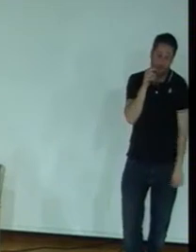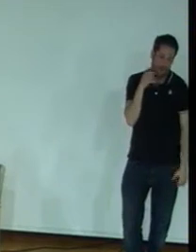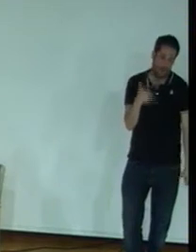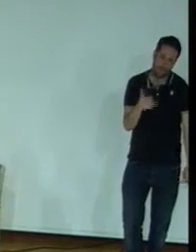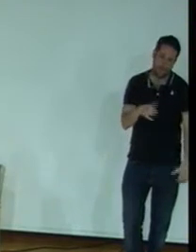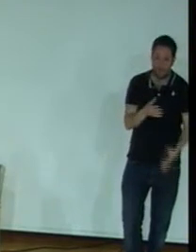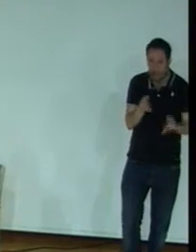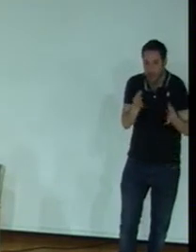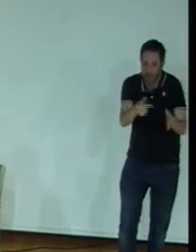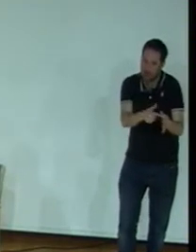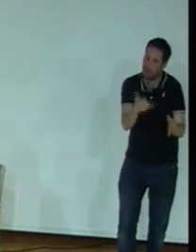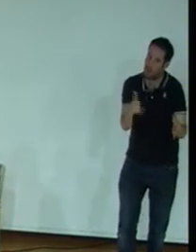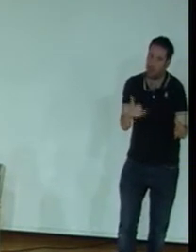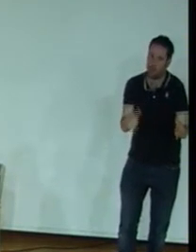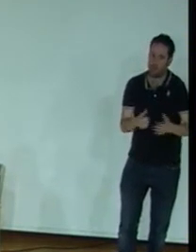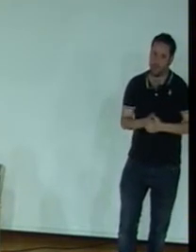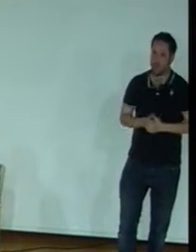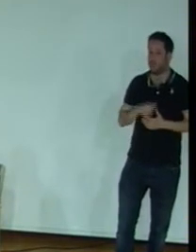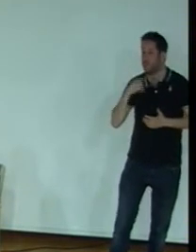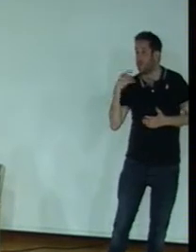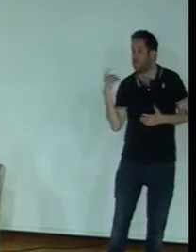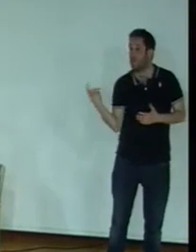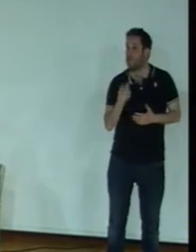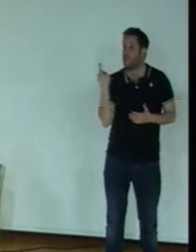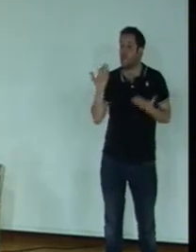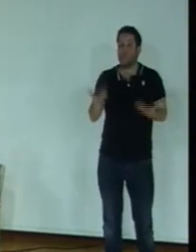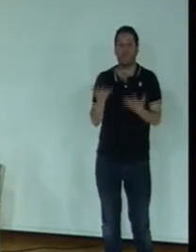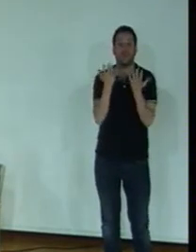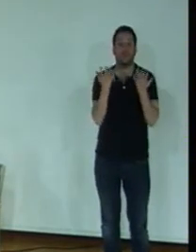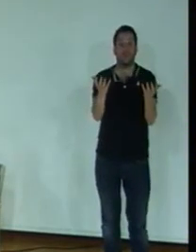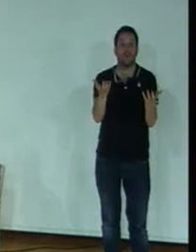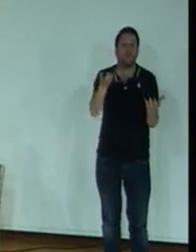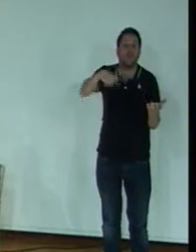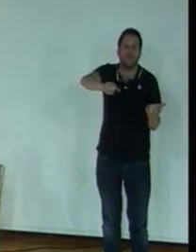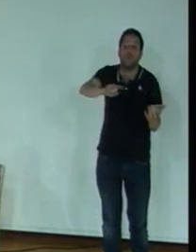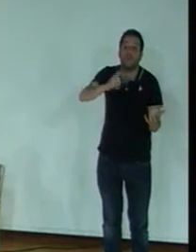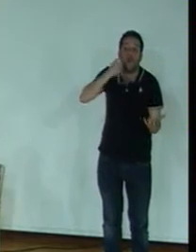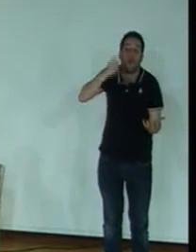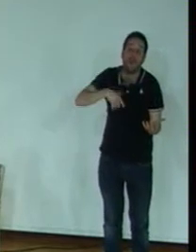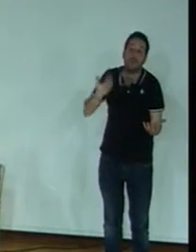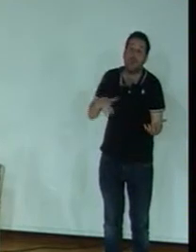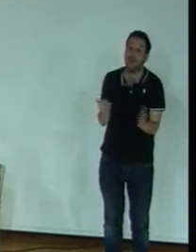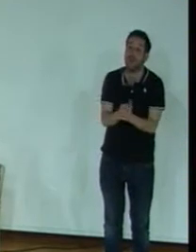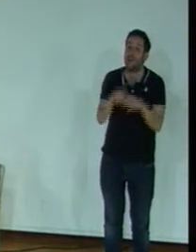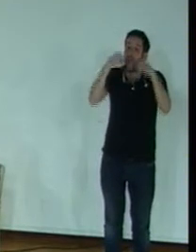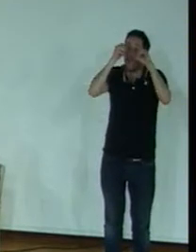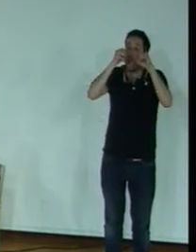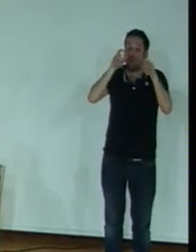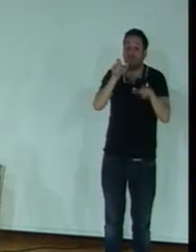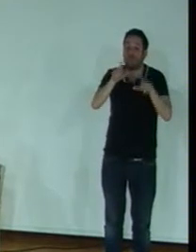travail de sensibilisation à faire. Tous présents aujourd'hui, vous avez déjà, je pense, constaté que quand vous faites une recherche dans